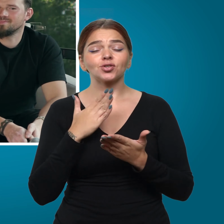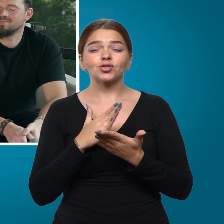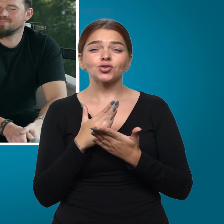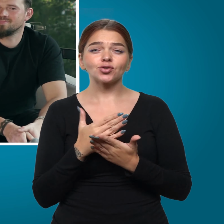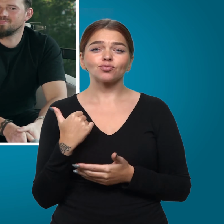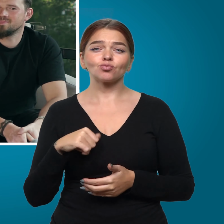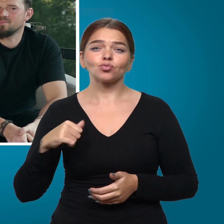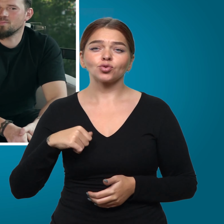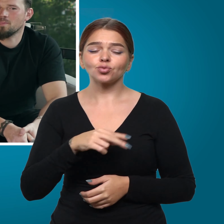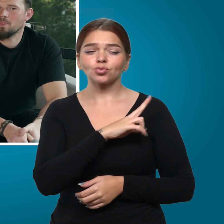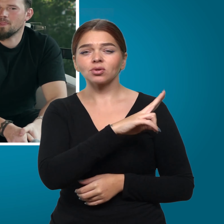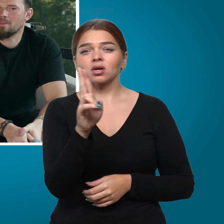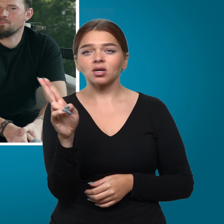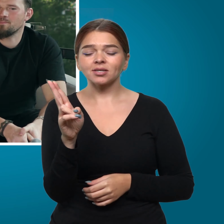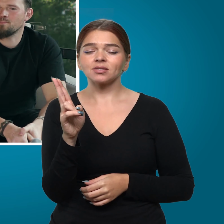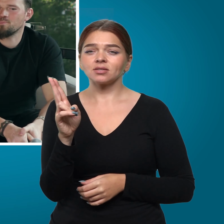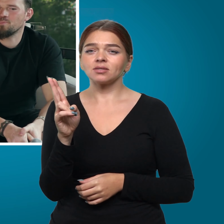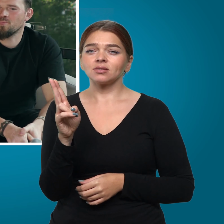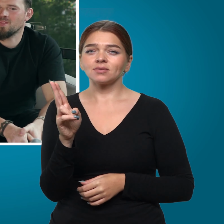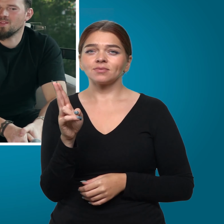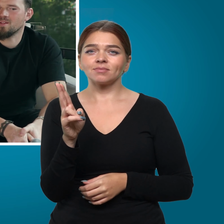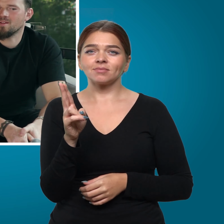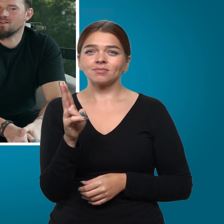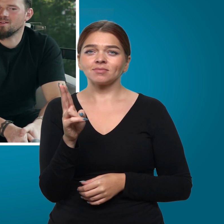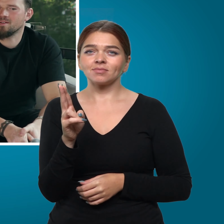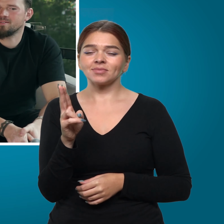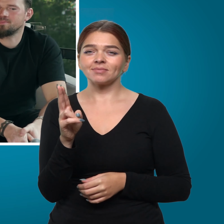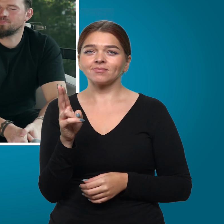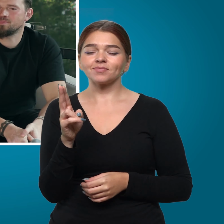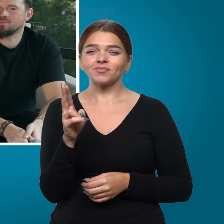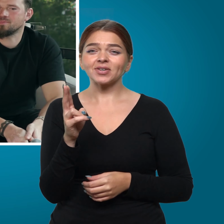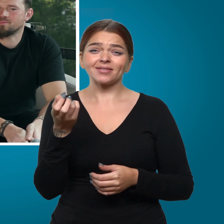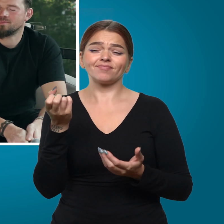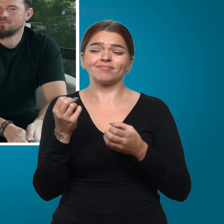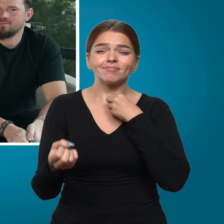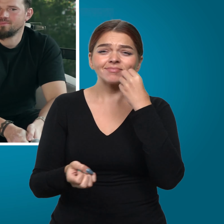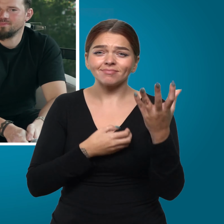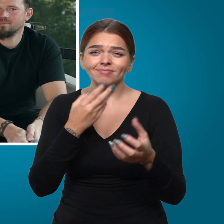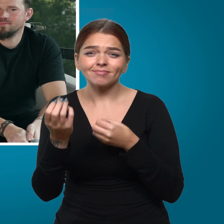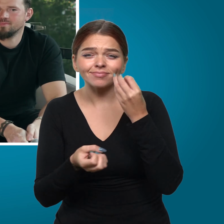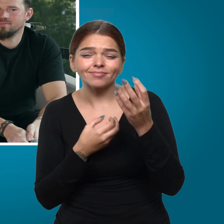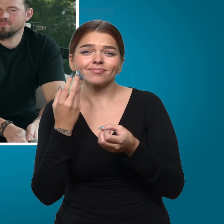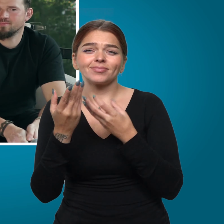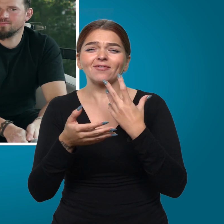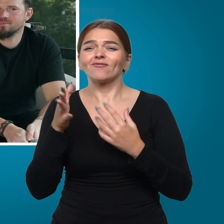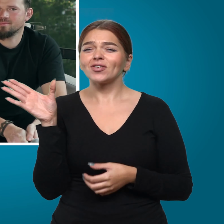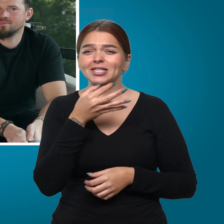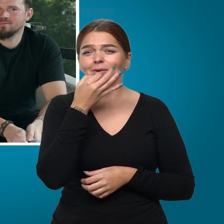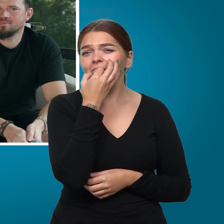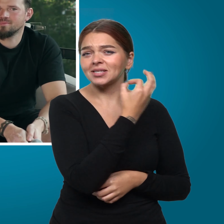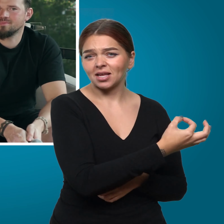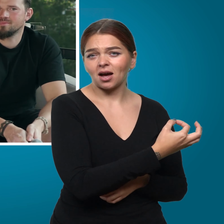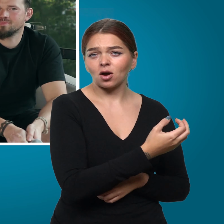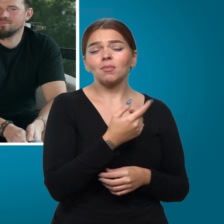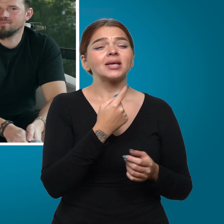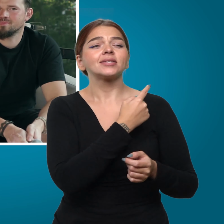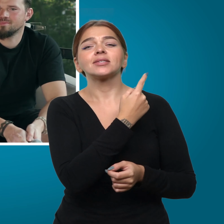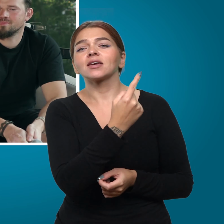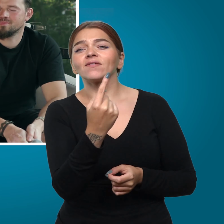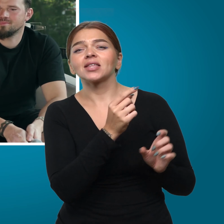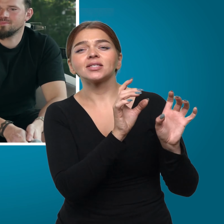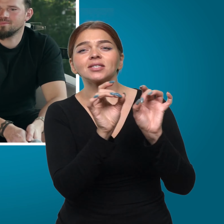taktiką, kurie išsilieja, išsako. Sakau, mes kiekvienas skirtingas, kiekvienas kitaip priimam žmonės. Aš ir paauglystėje